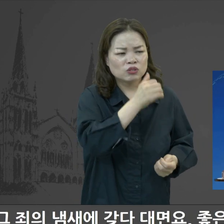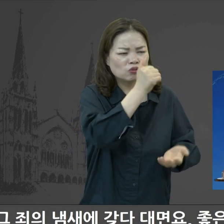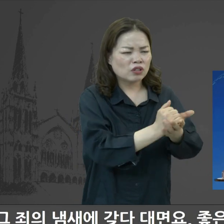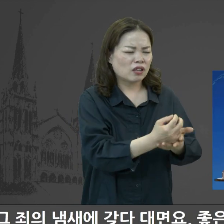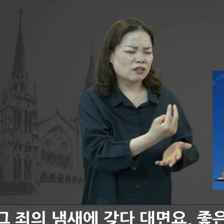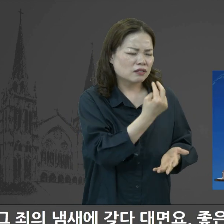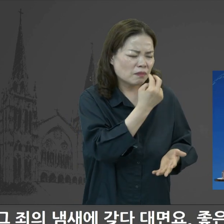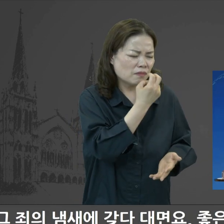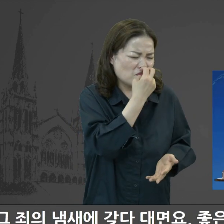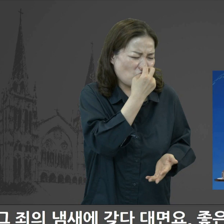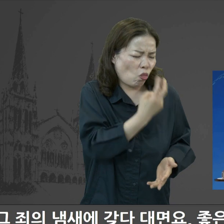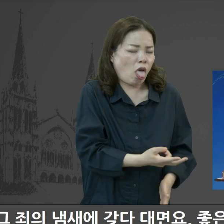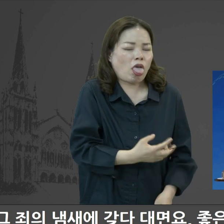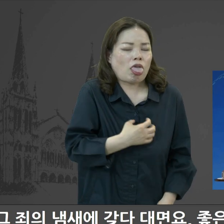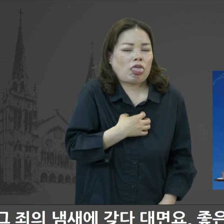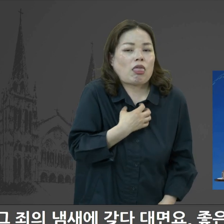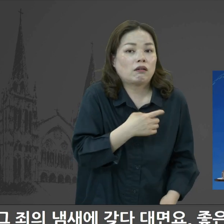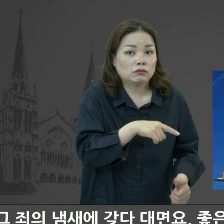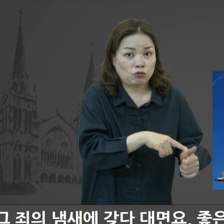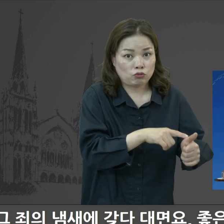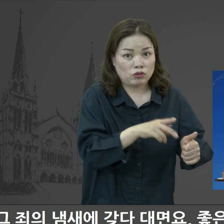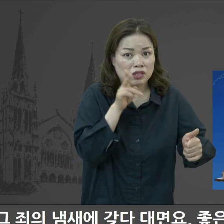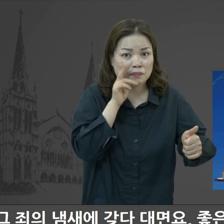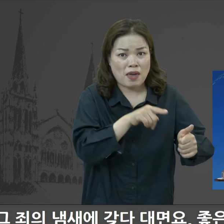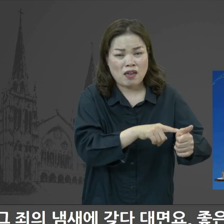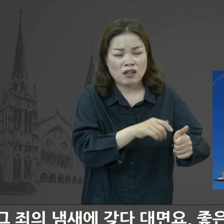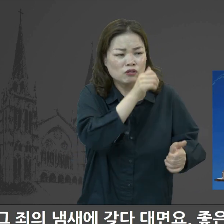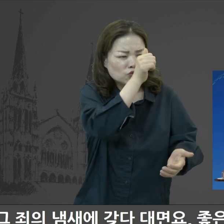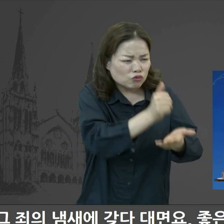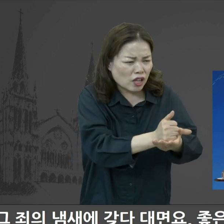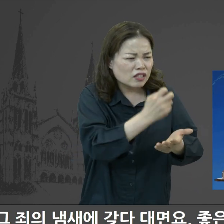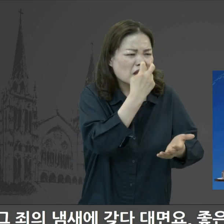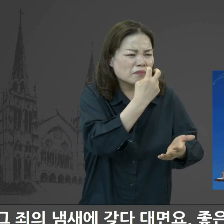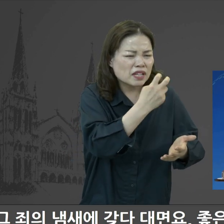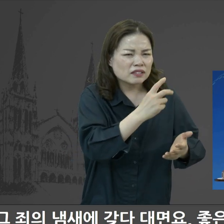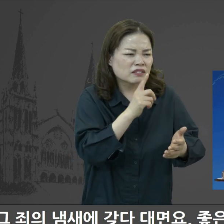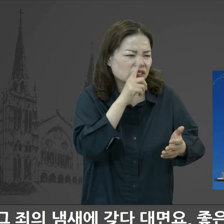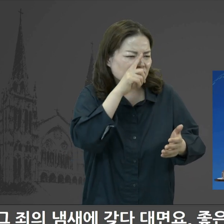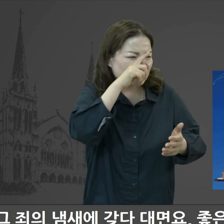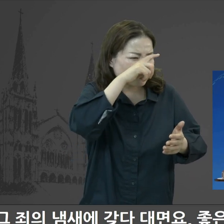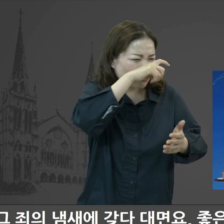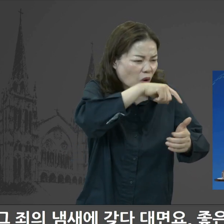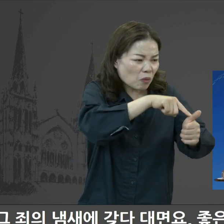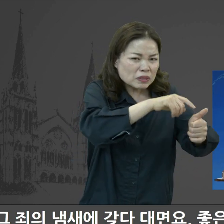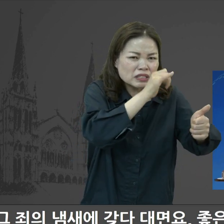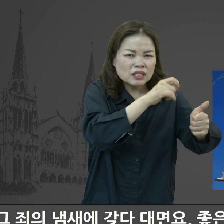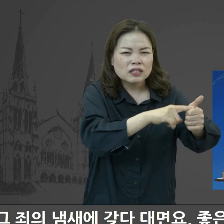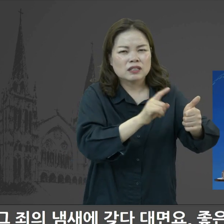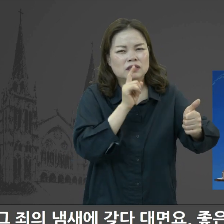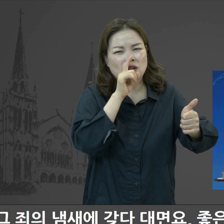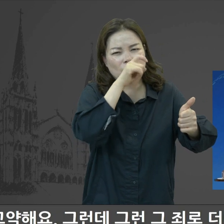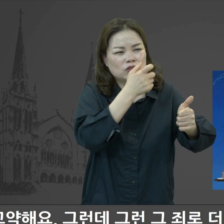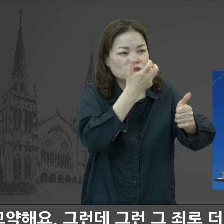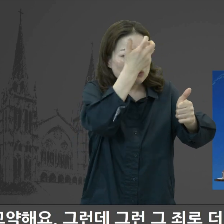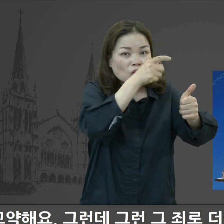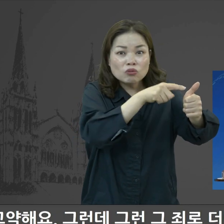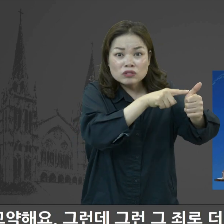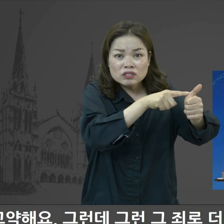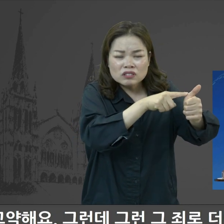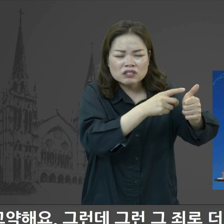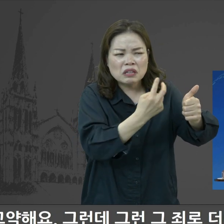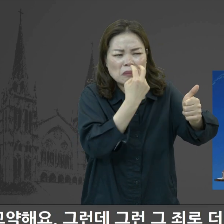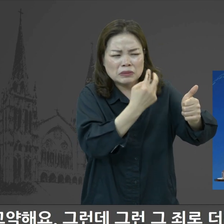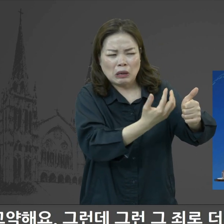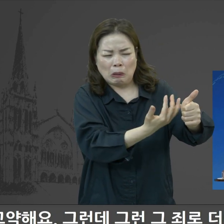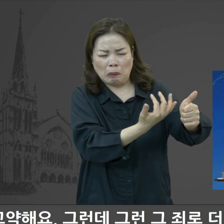그렇게 고약해요. 그런데 그런 그 죄로 더럽혀져 있으면 그 더럽혀진 영혼들에게서 그런